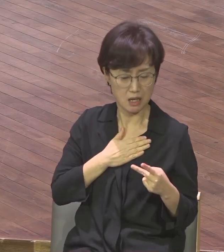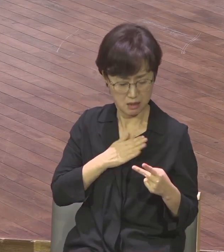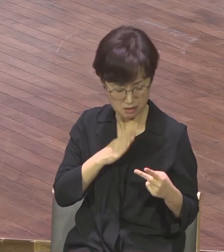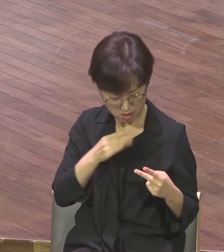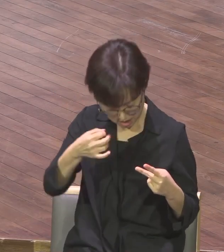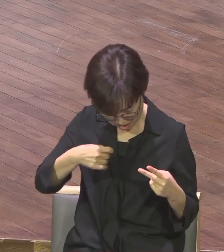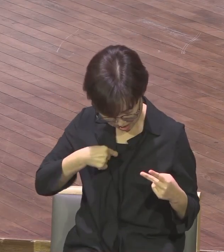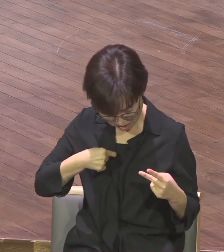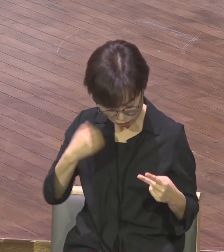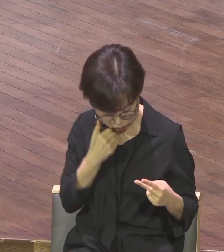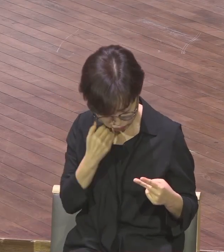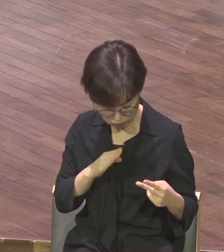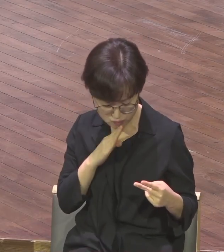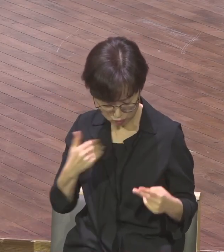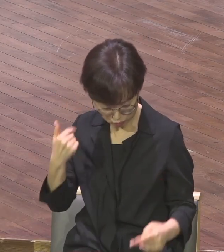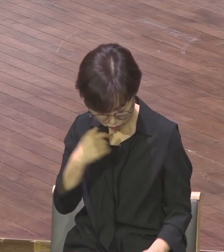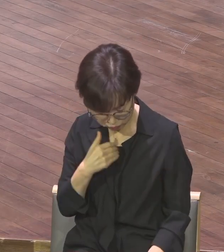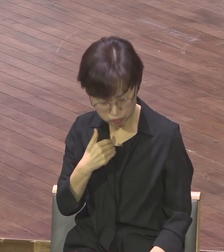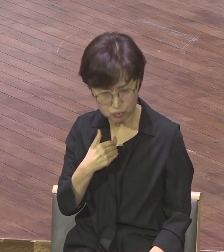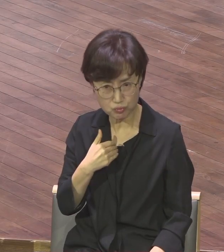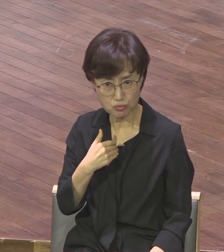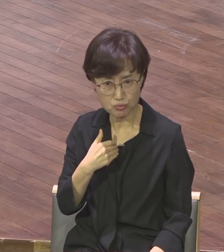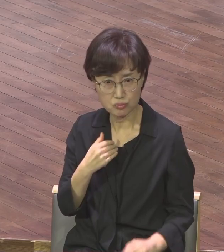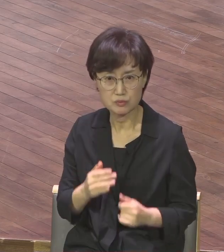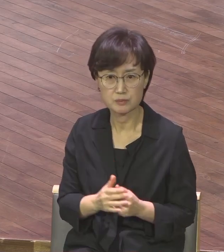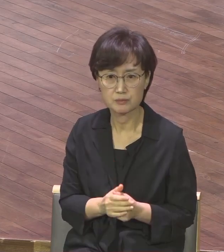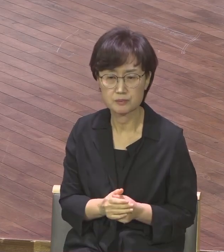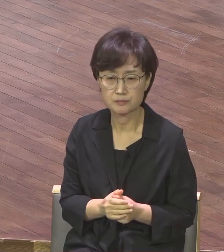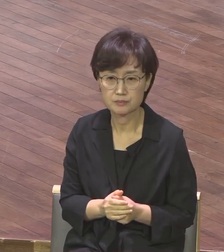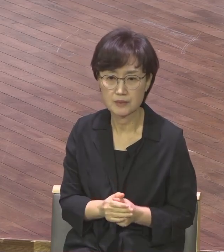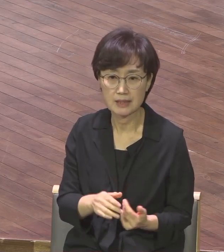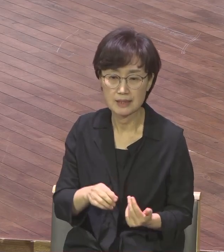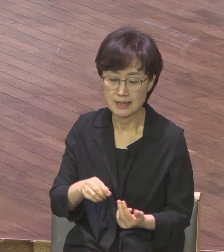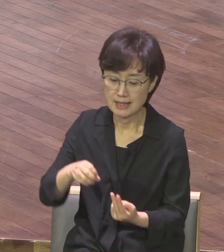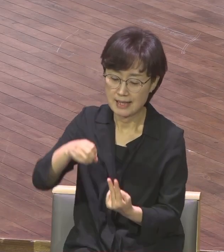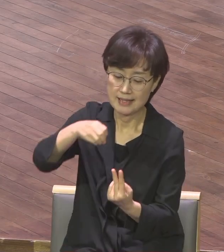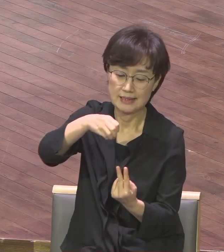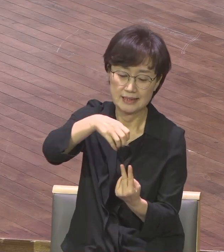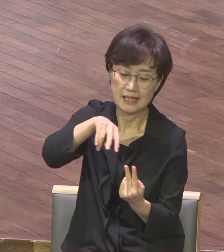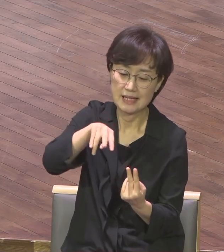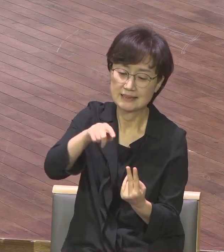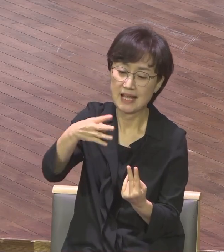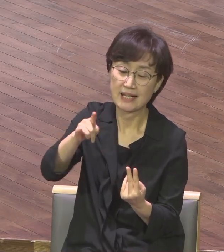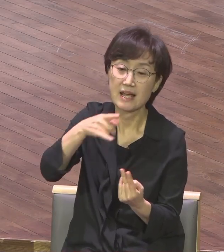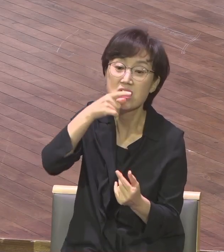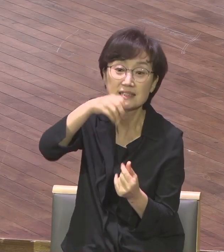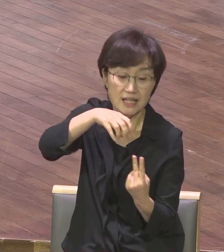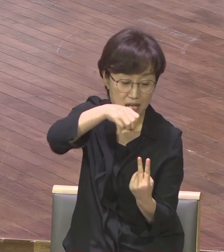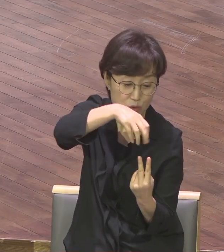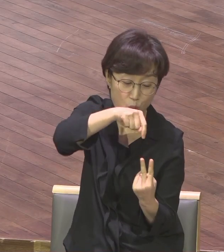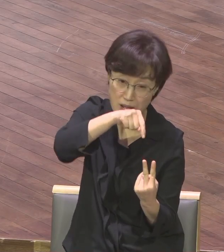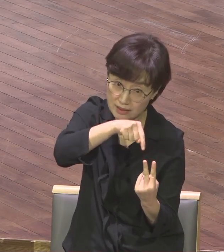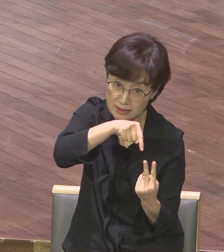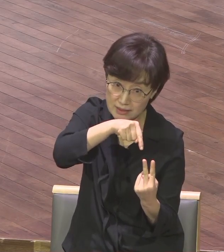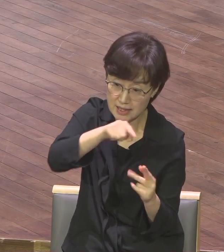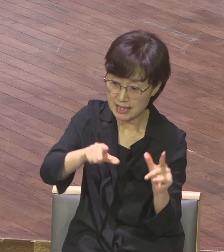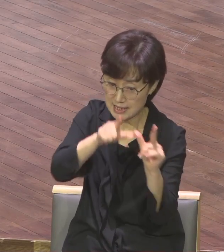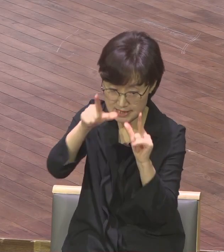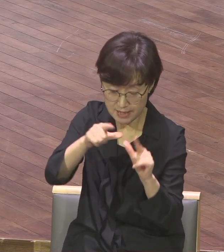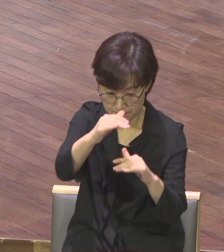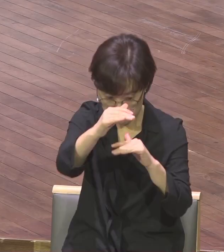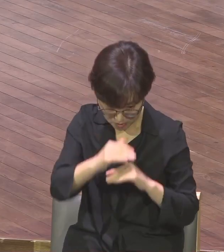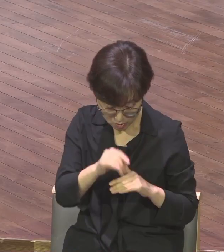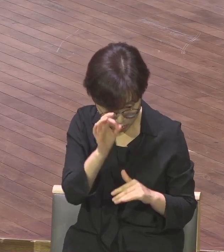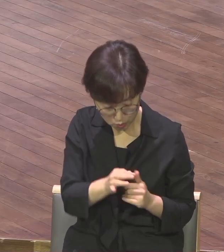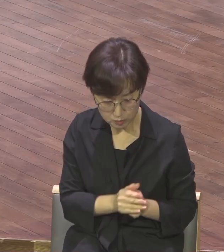대한 답을 주고 있습니다. 특별히 세례 요한의 삶을 언급하면서 하나님의 자녀이